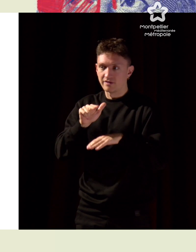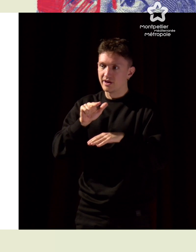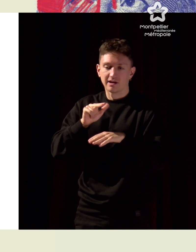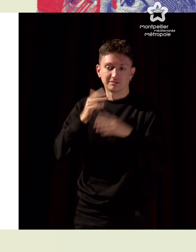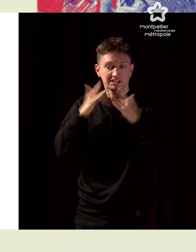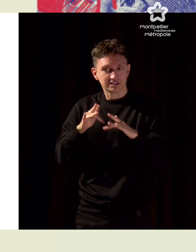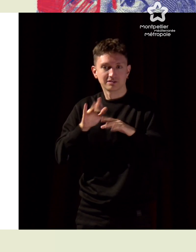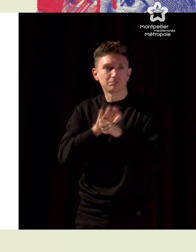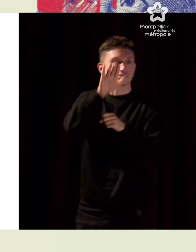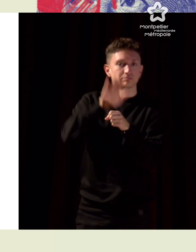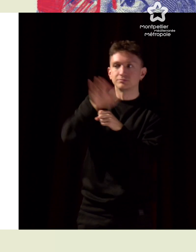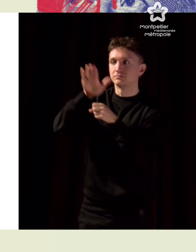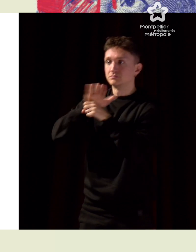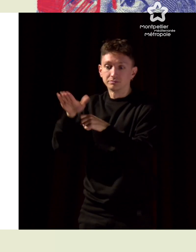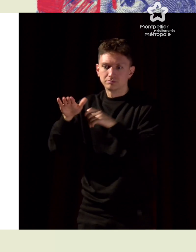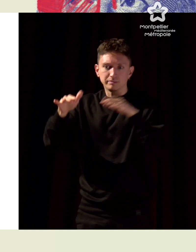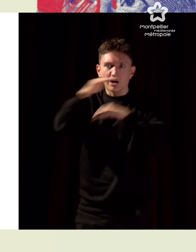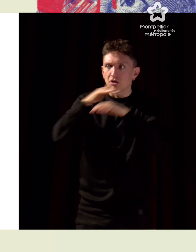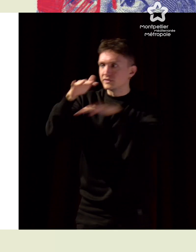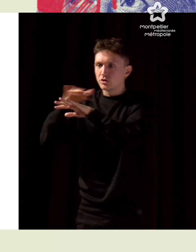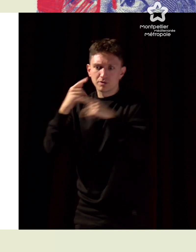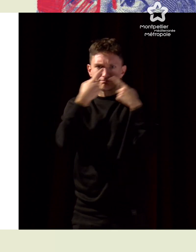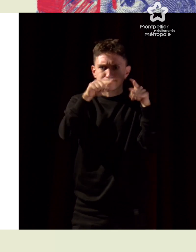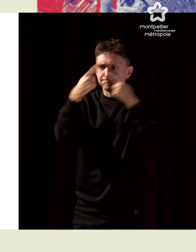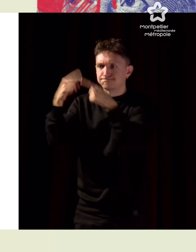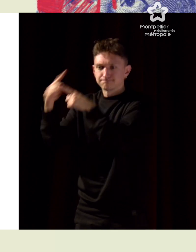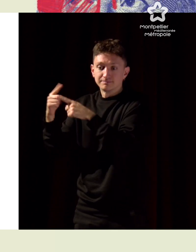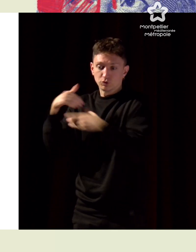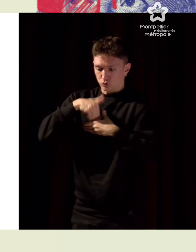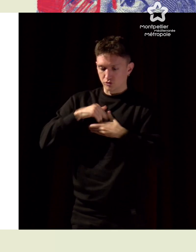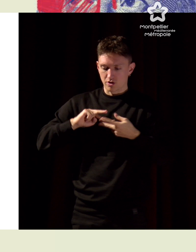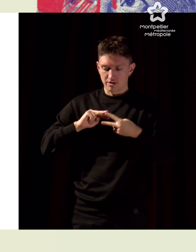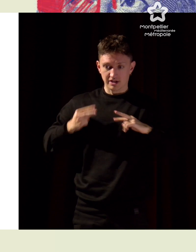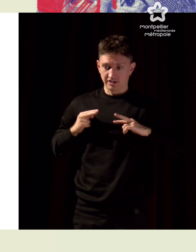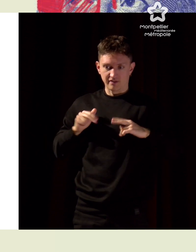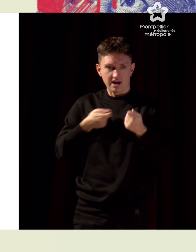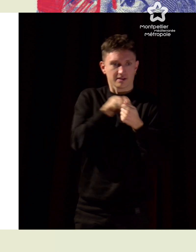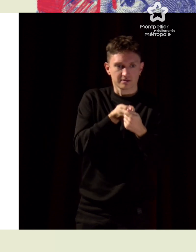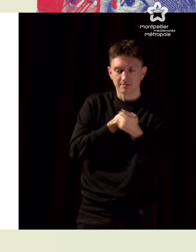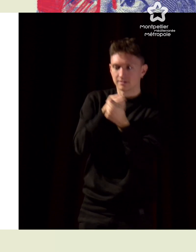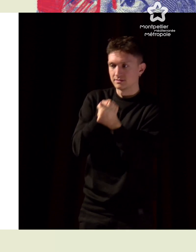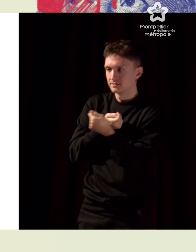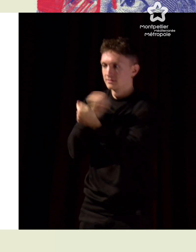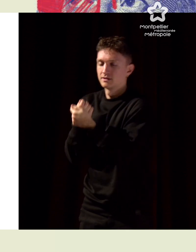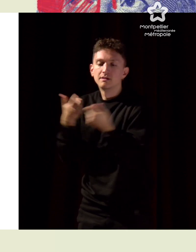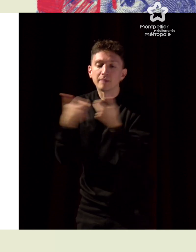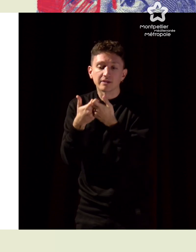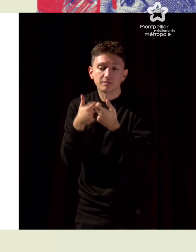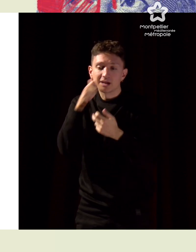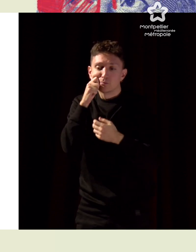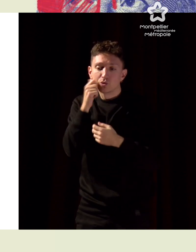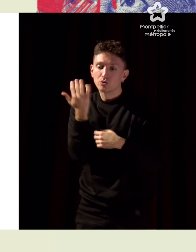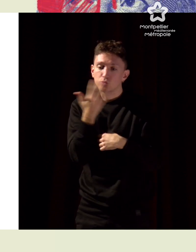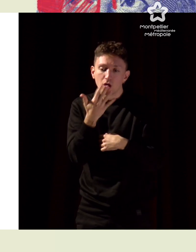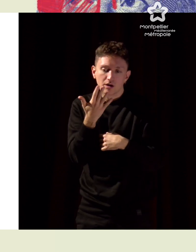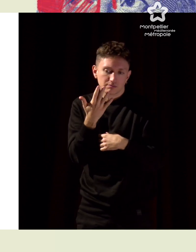adapté à ces différents environnements. Il y a des adaptations génétiques. L'adaptation la plus connue, c'est la couleur de peau. La